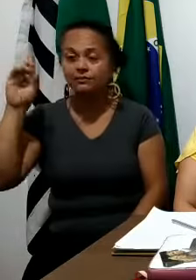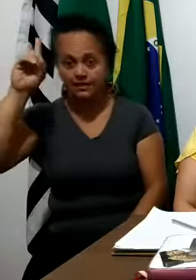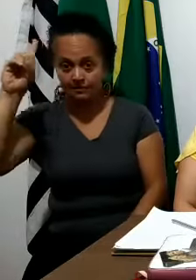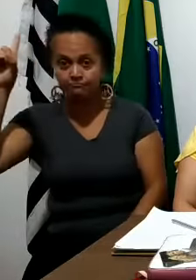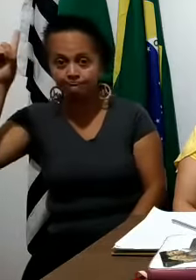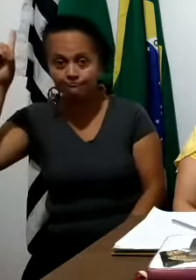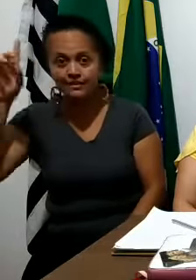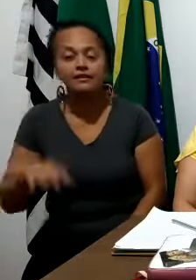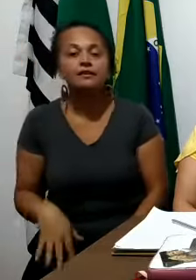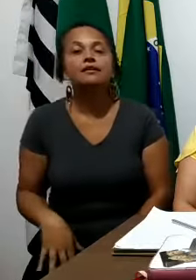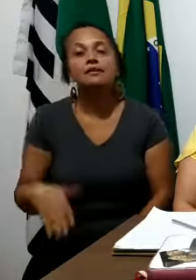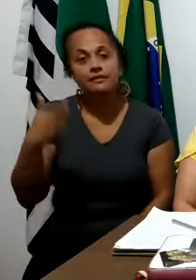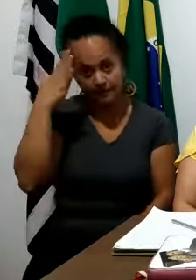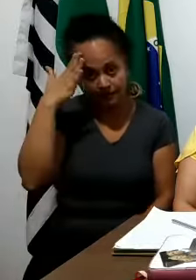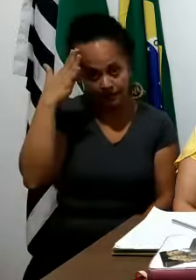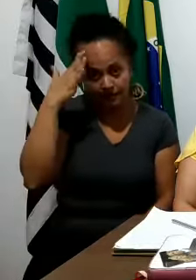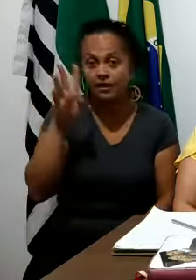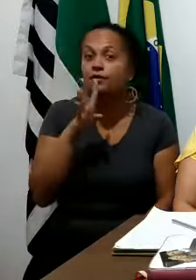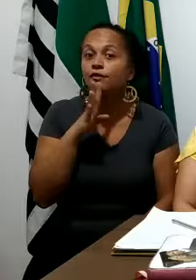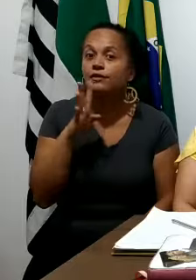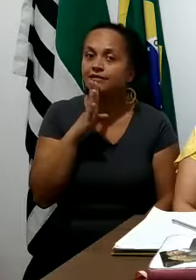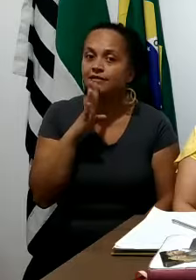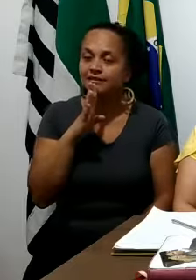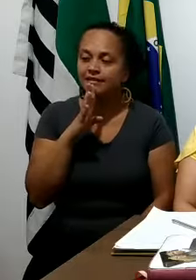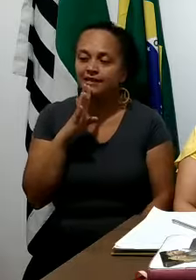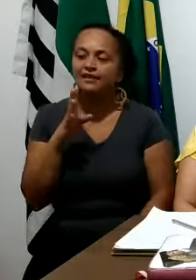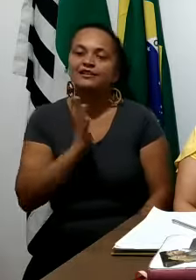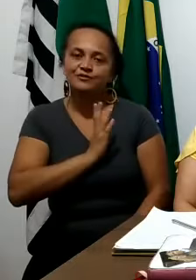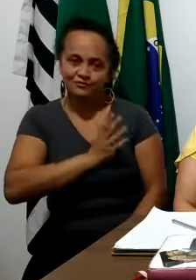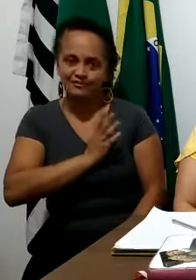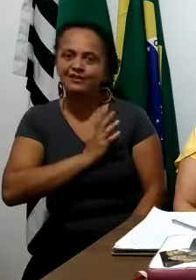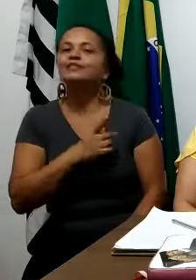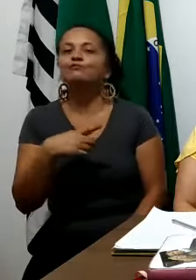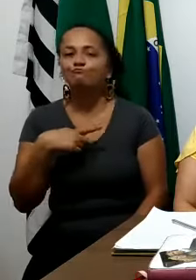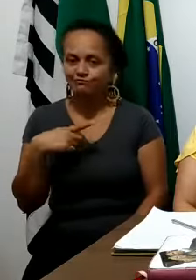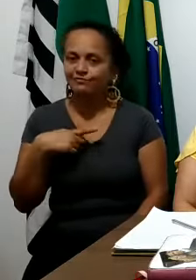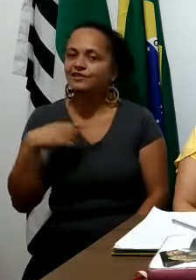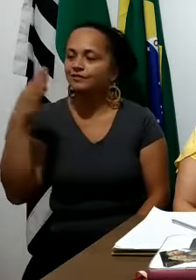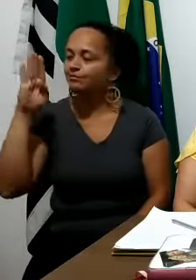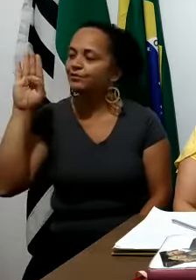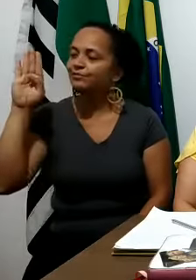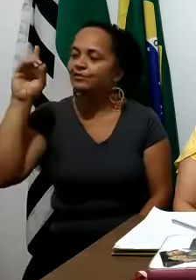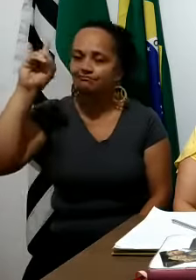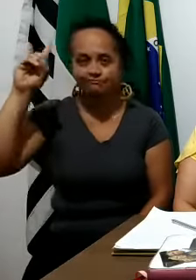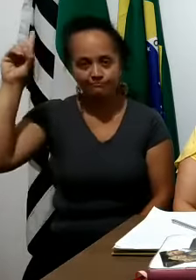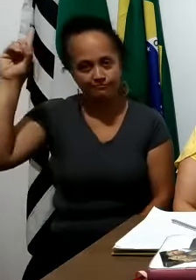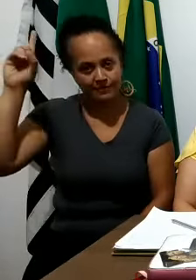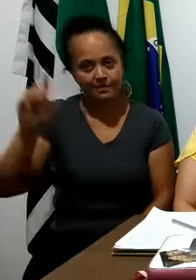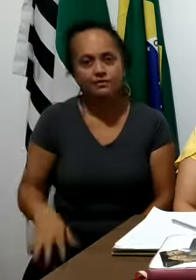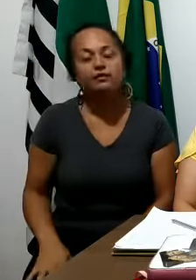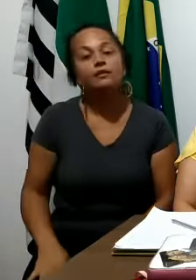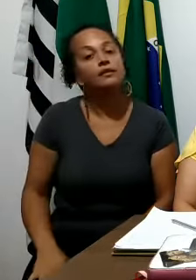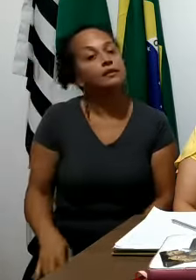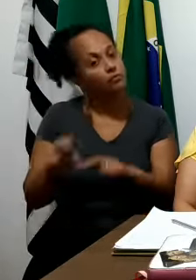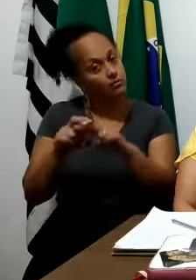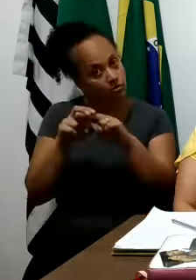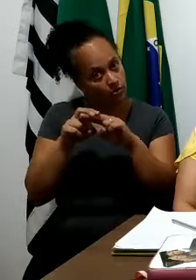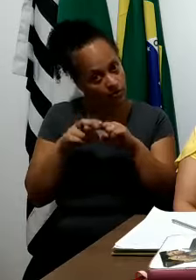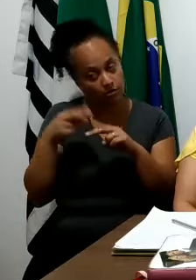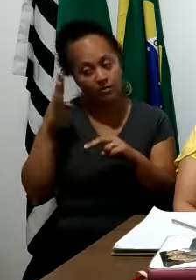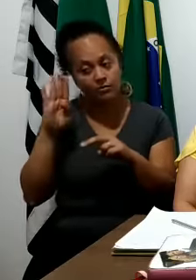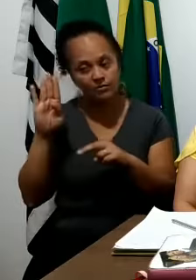avô. Havia uma promessa e era aquilo que estava no coração de José. Né? Então, por causa dessa promessa,